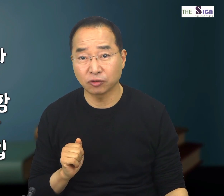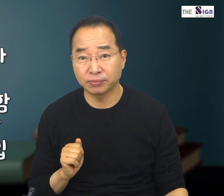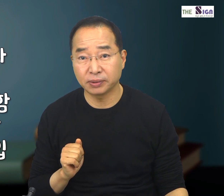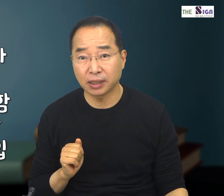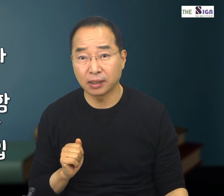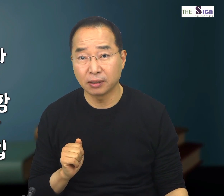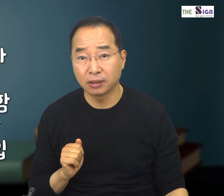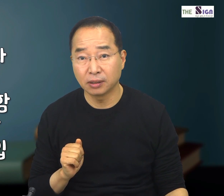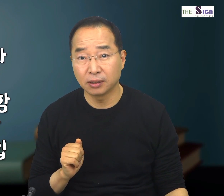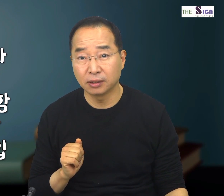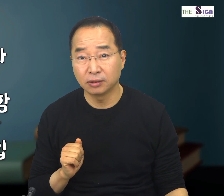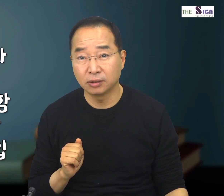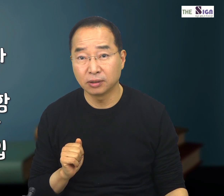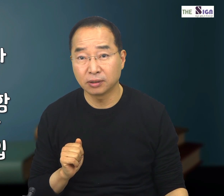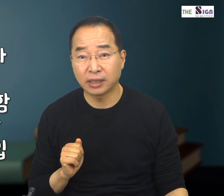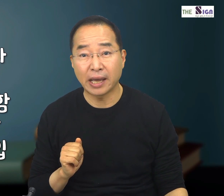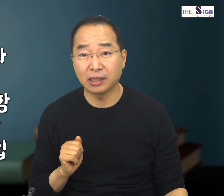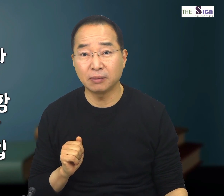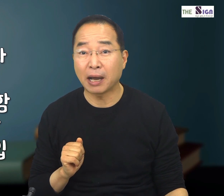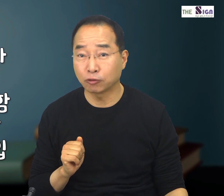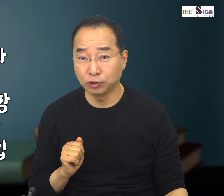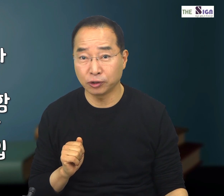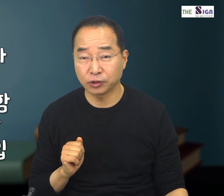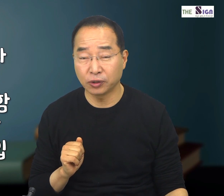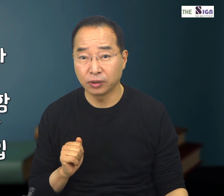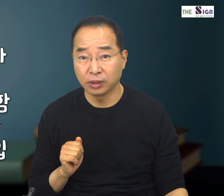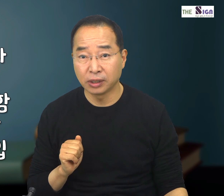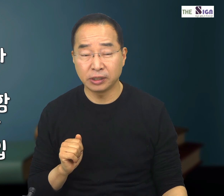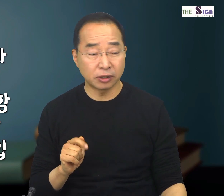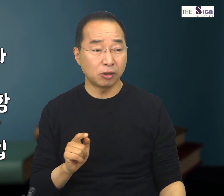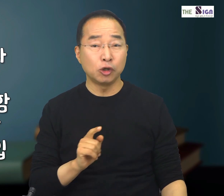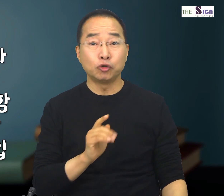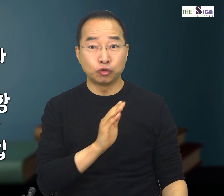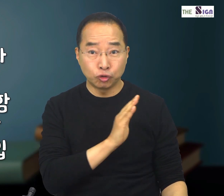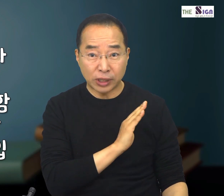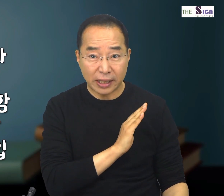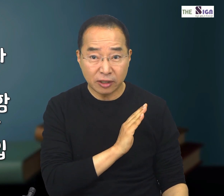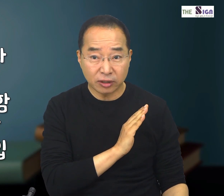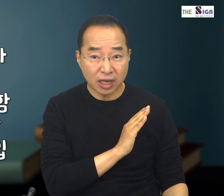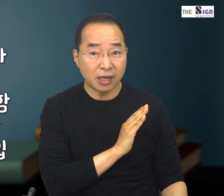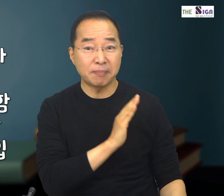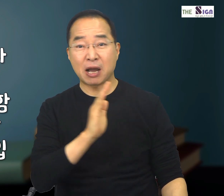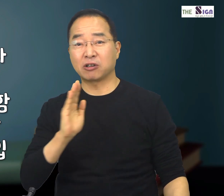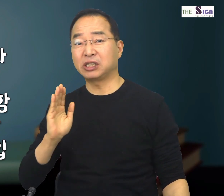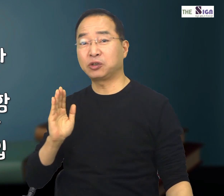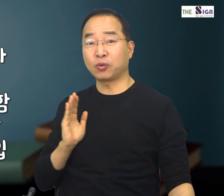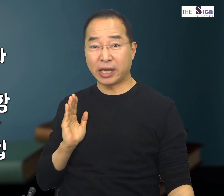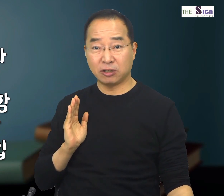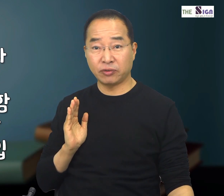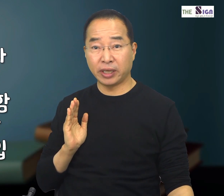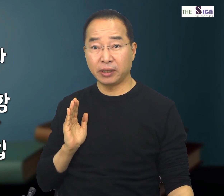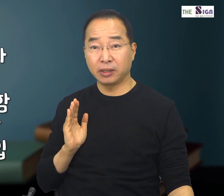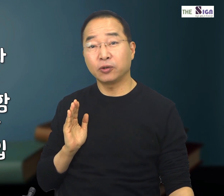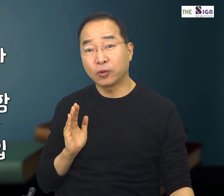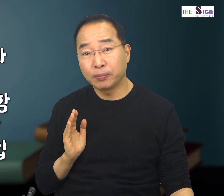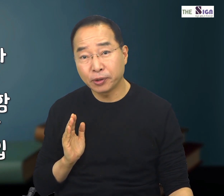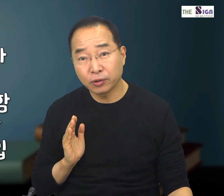씁니다. 라인을 바꾸는 거죠. 그래서 누구 라인이었다가 바꿔서 이쪽 라인으로 해. 이런